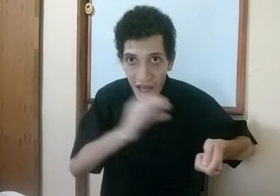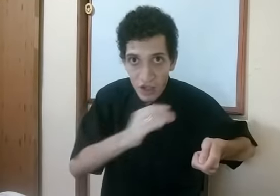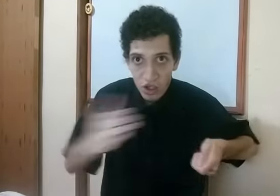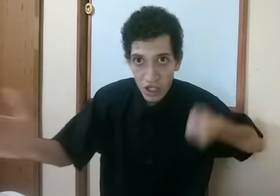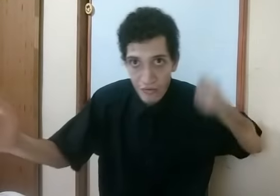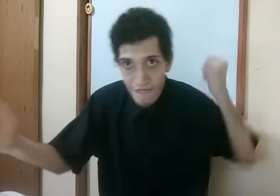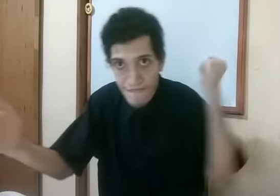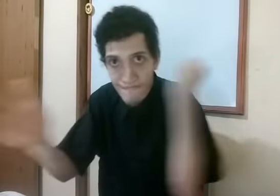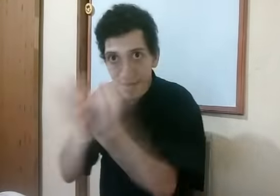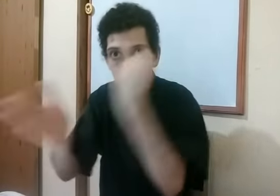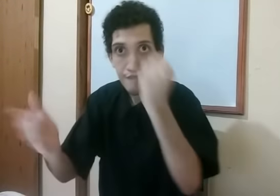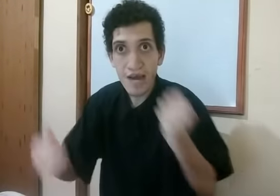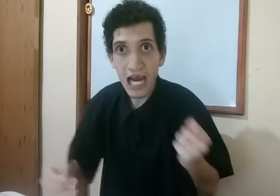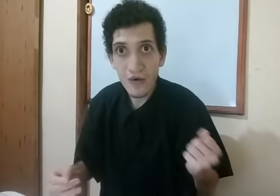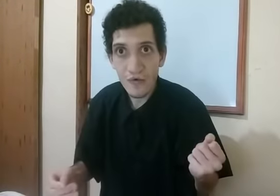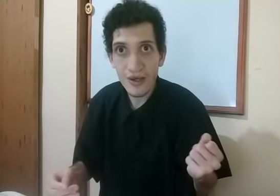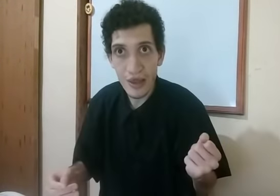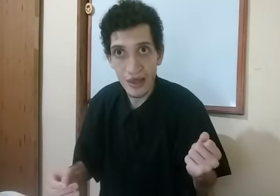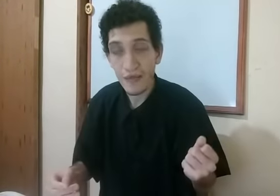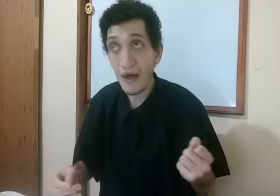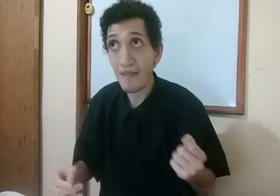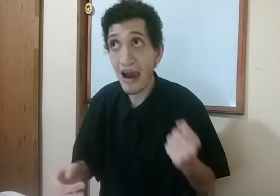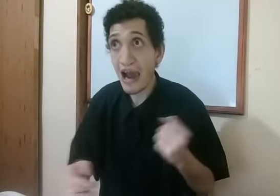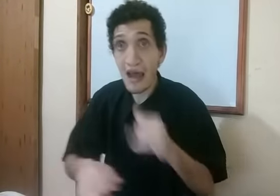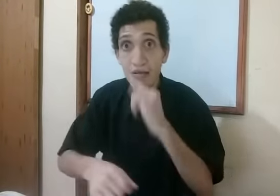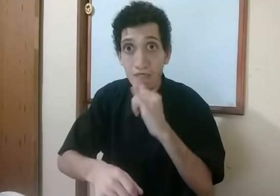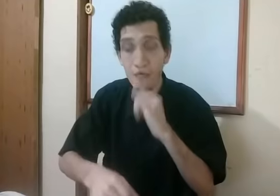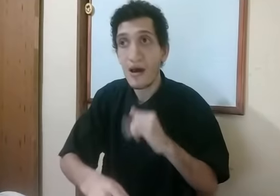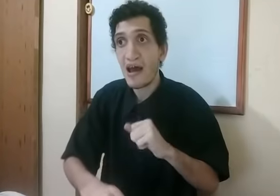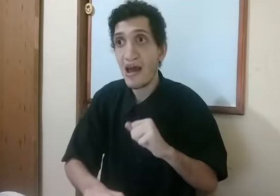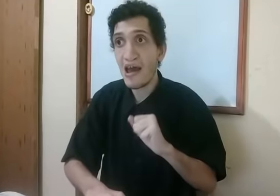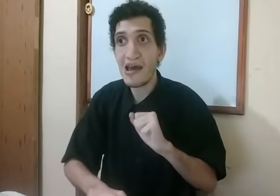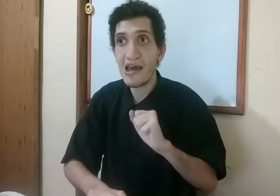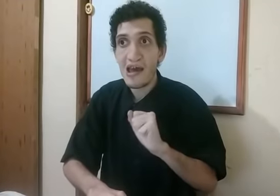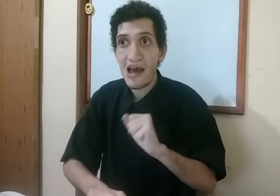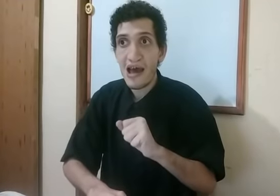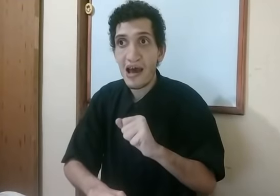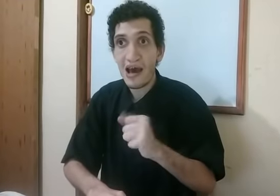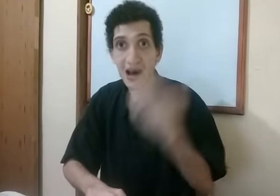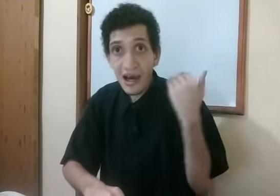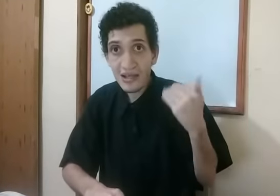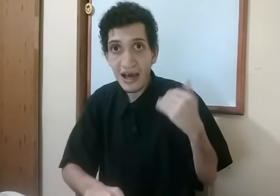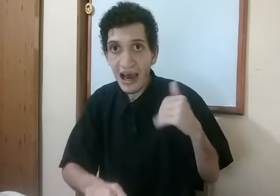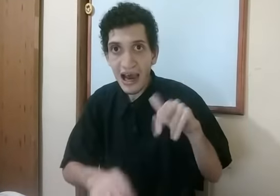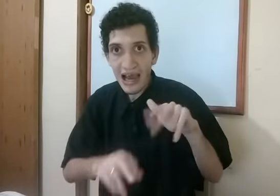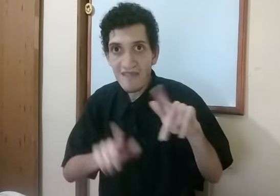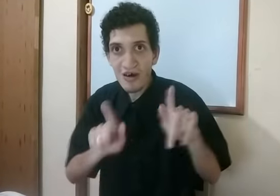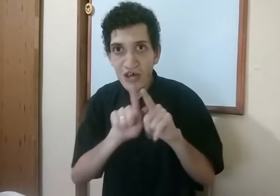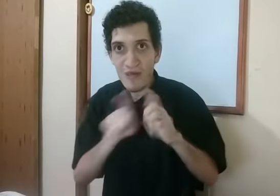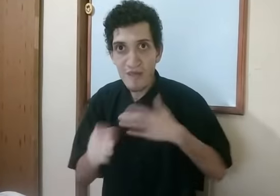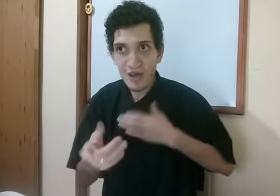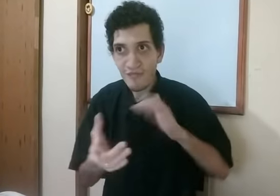e marco ele, né? Marcar exemplo. Antes, a irmã gêmea da minha